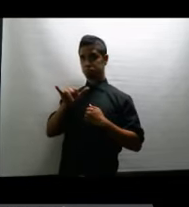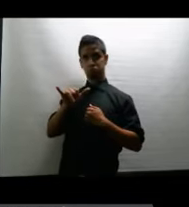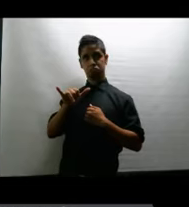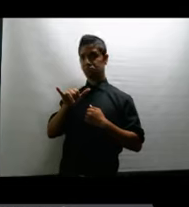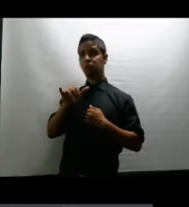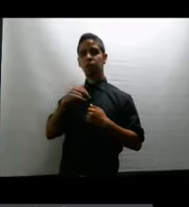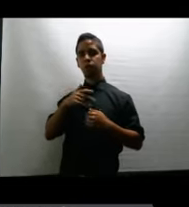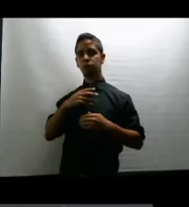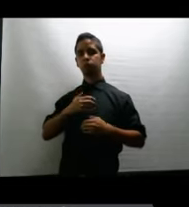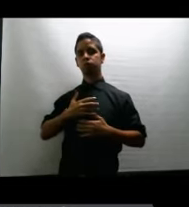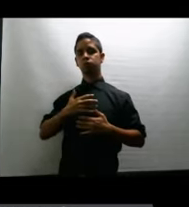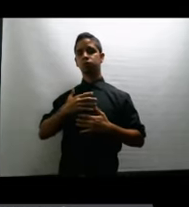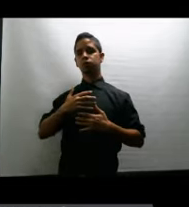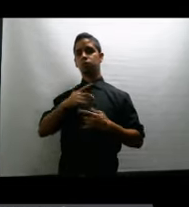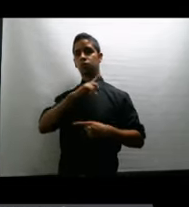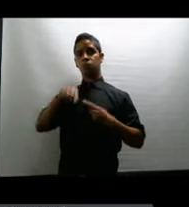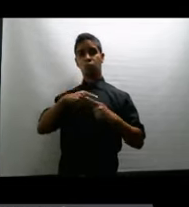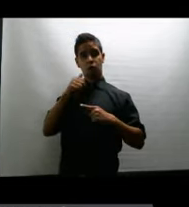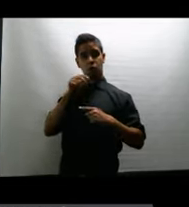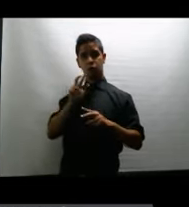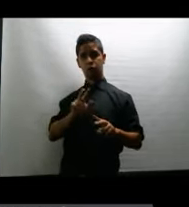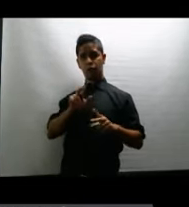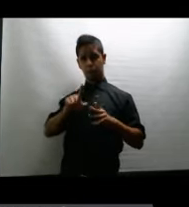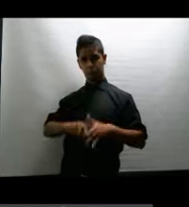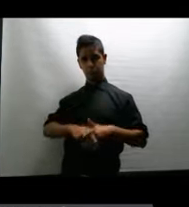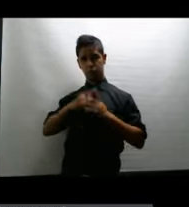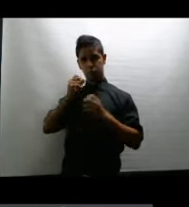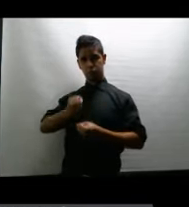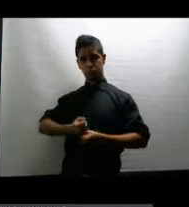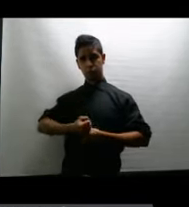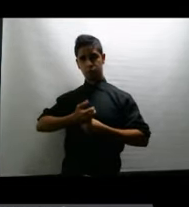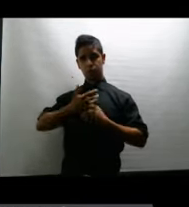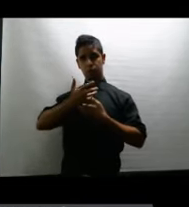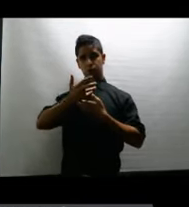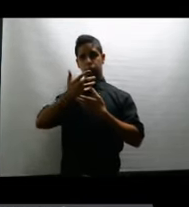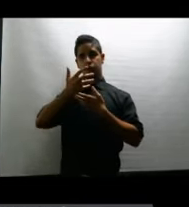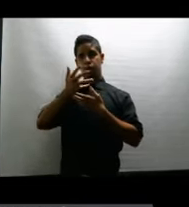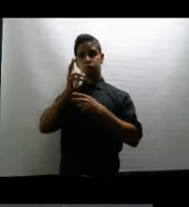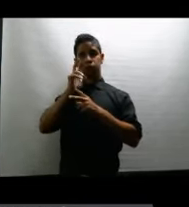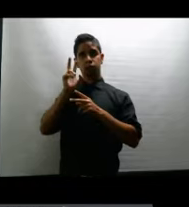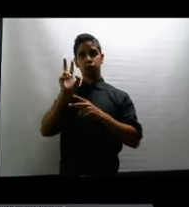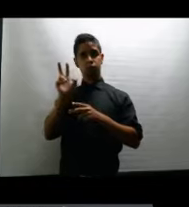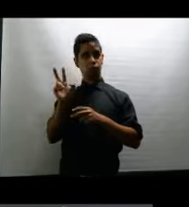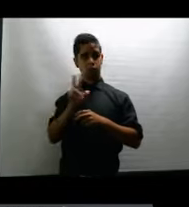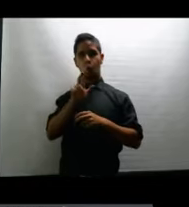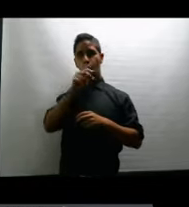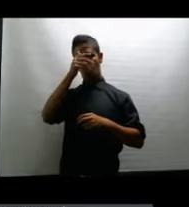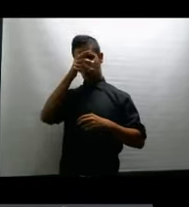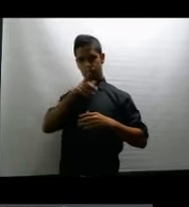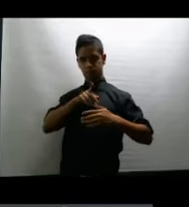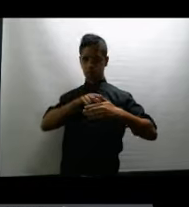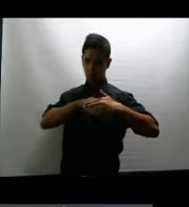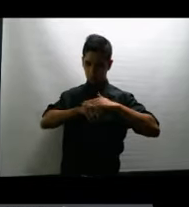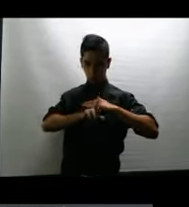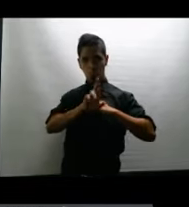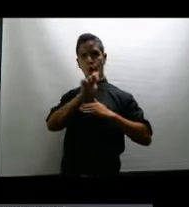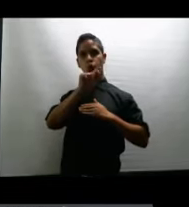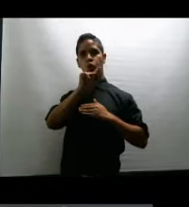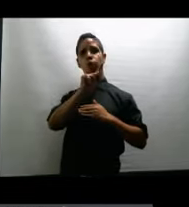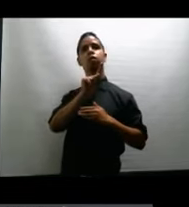profundo. Y cuando se dispuso a cantar, divisó a Robert entrando en la sala. Y en